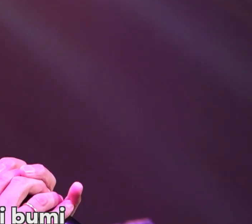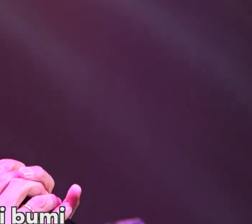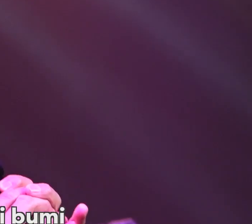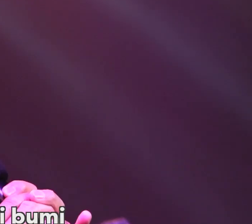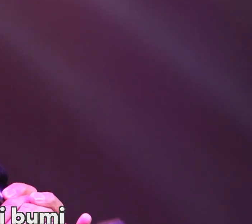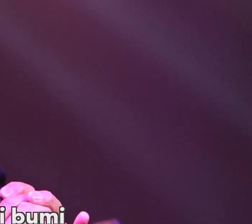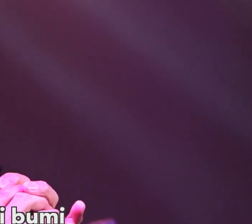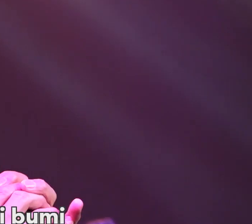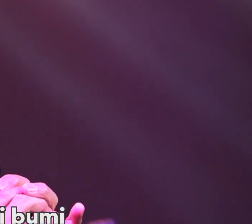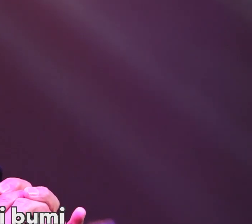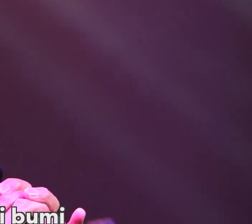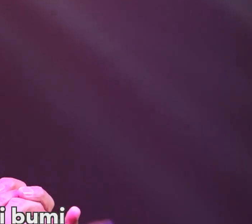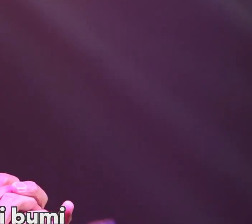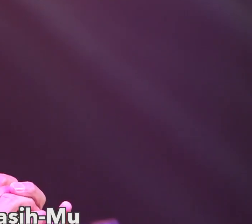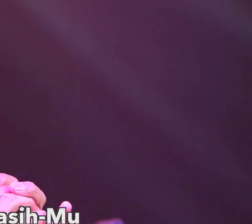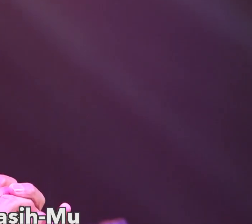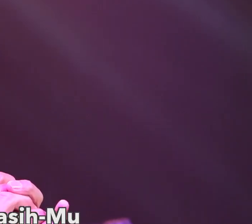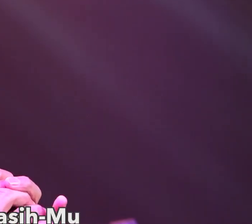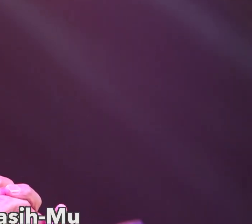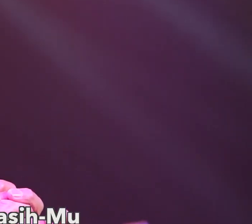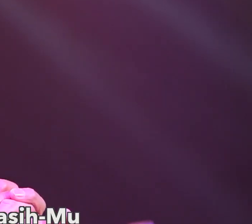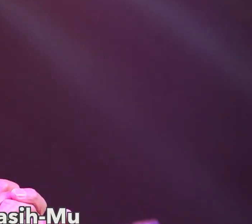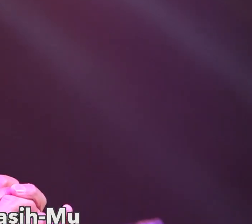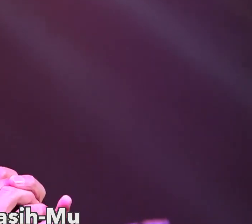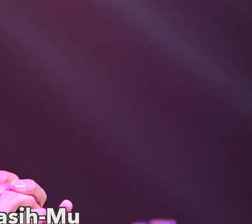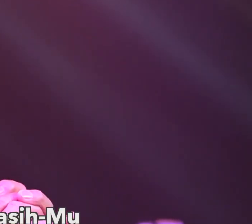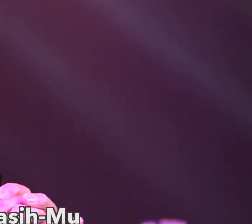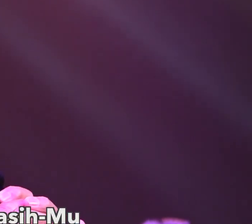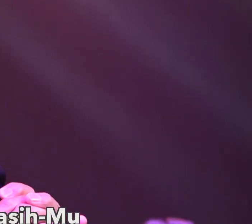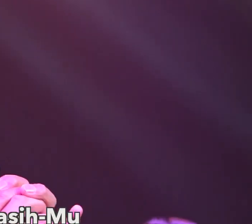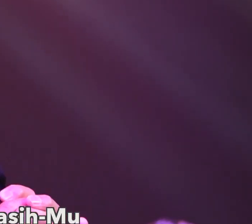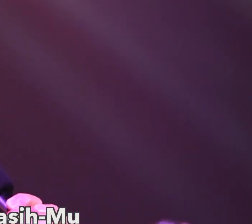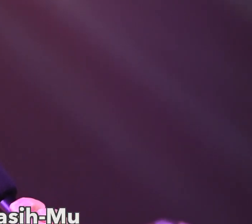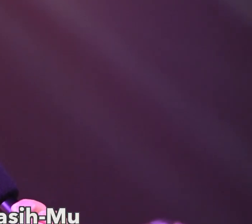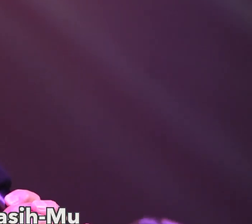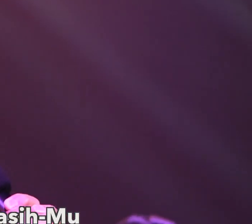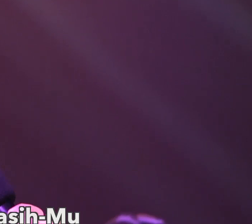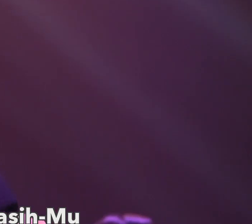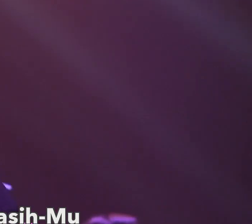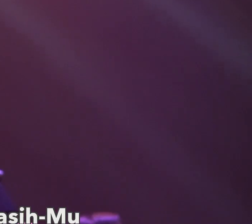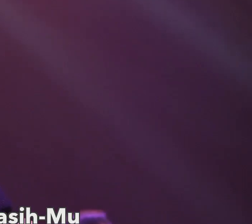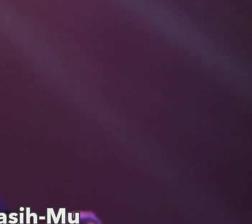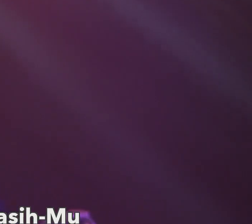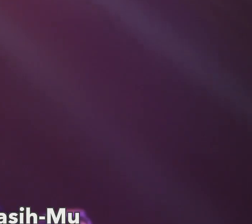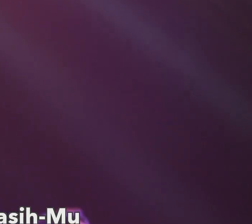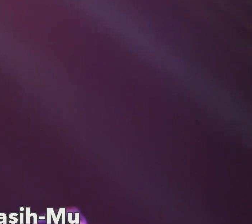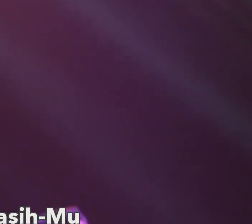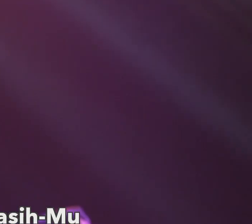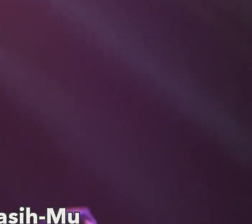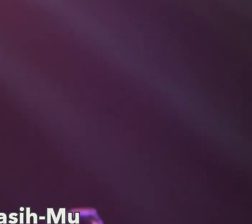langit dari bumi, begitu